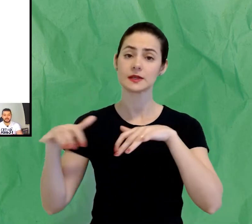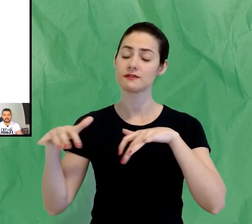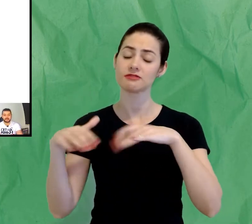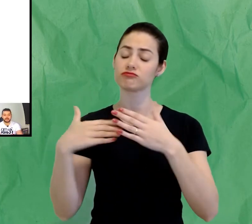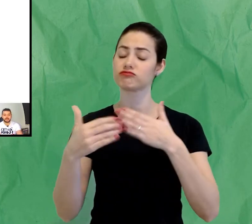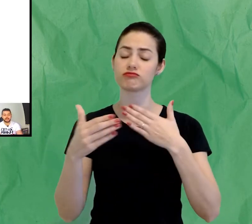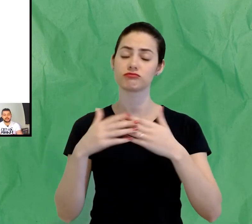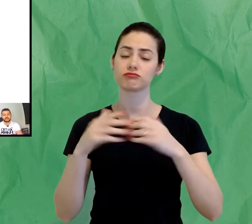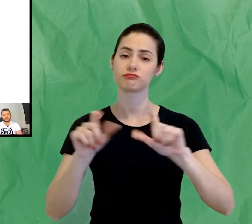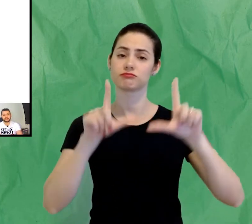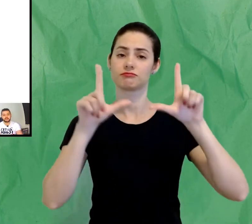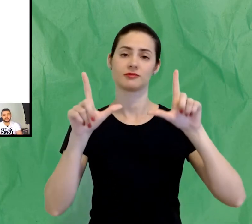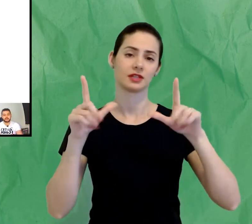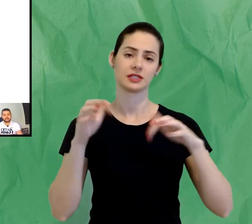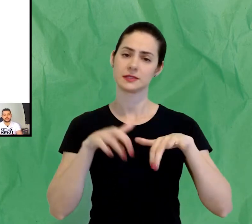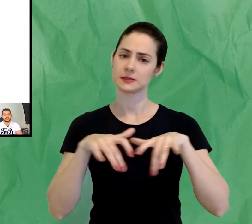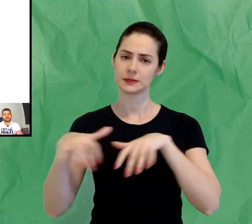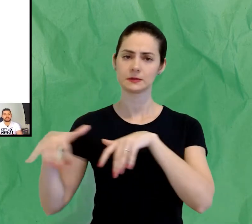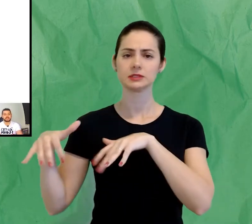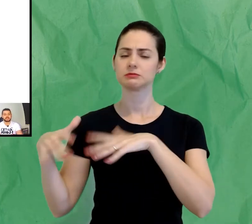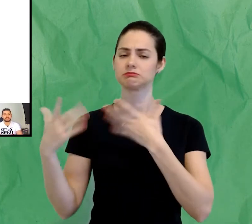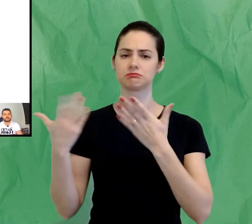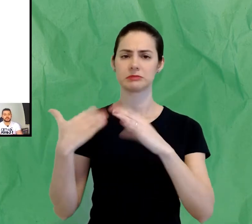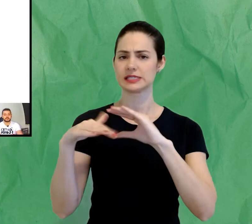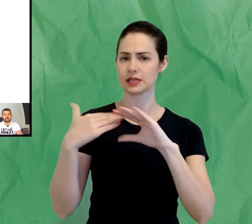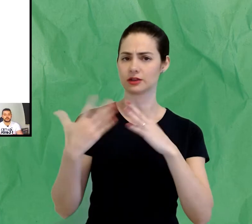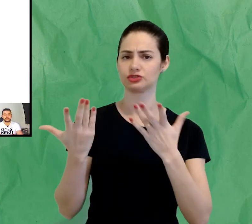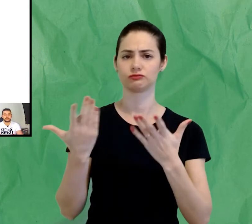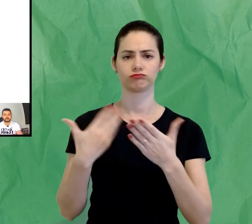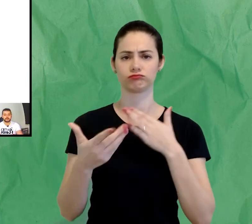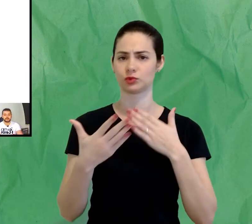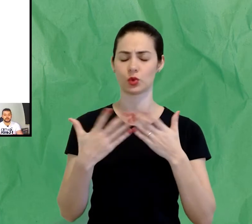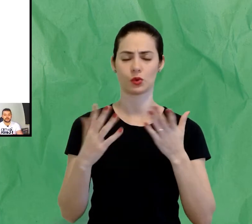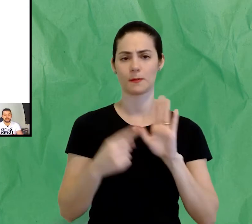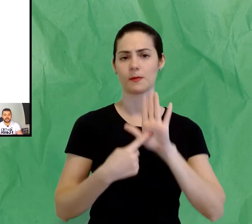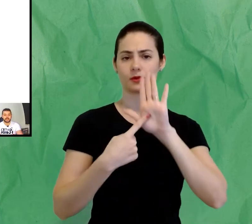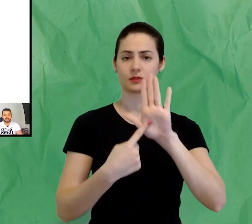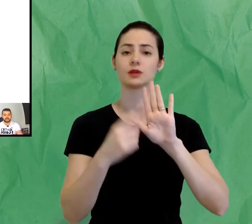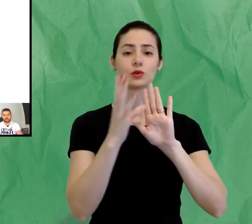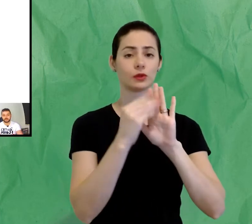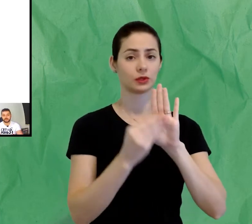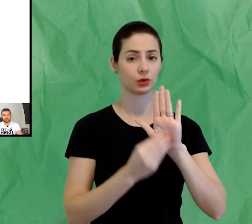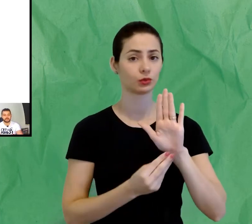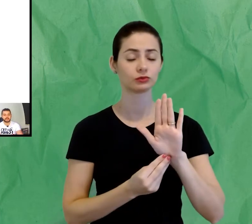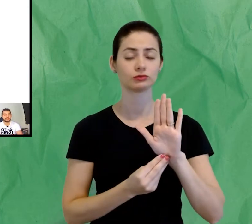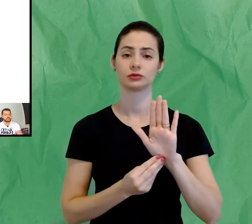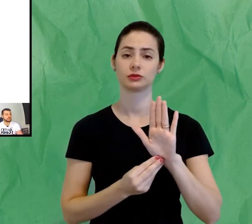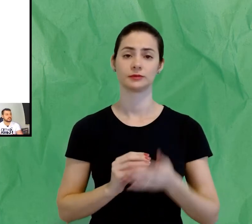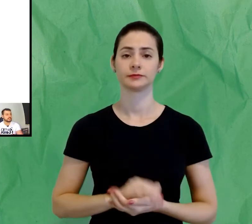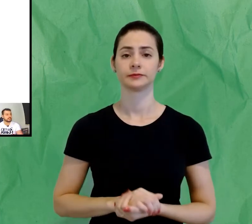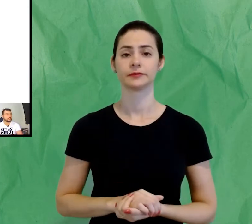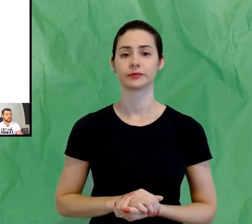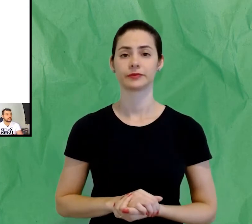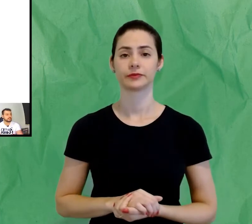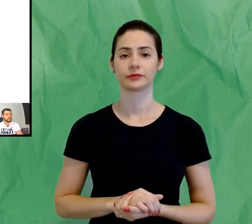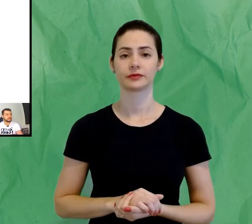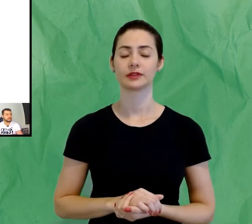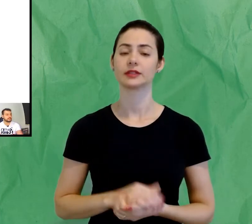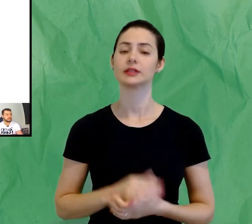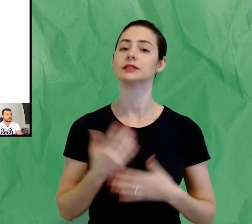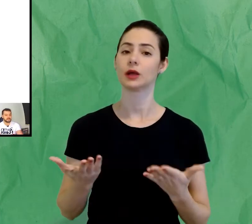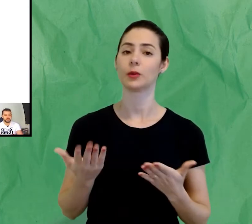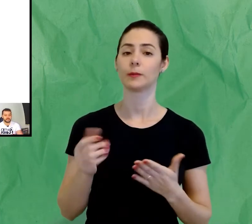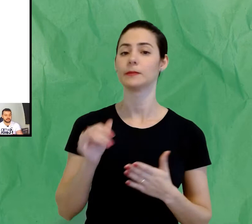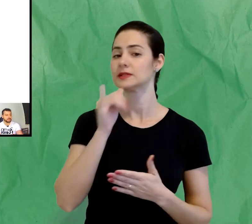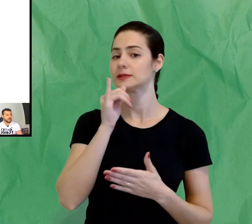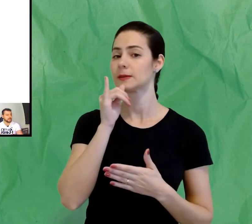na tela. Seja escrever uma mensagem, seja mostrar o conteúdo de uma variável, de uma constante. Então a gente pode vir aqui,